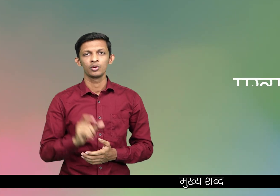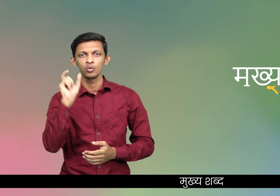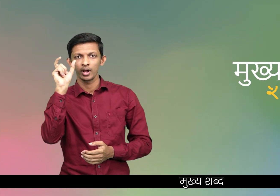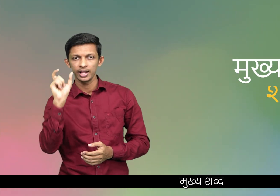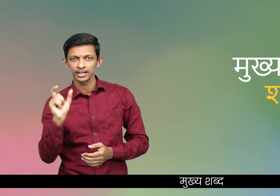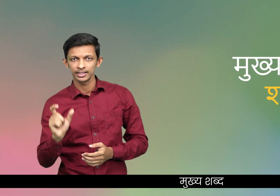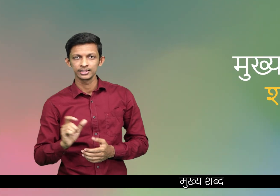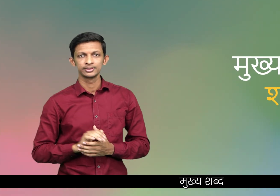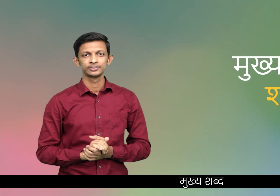मुख्य शब्द.